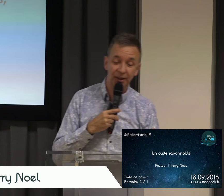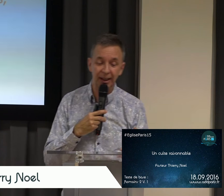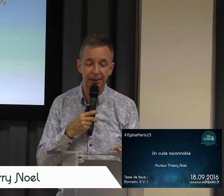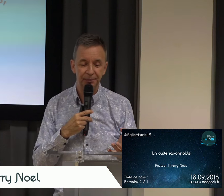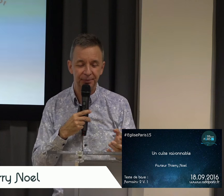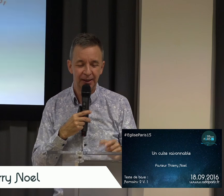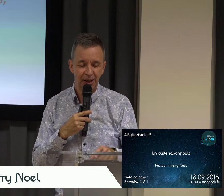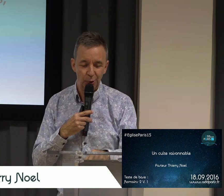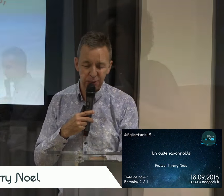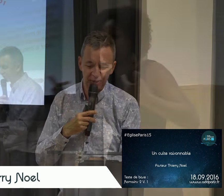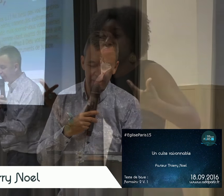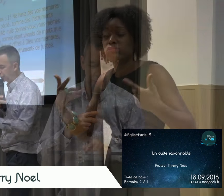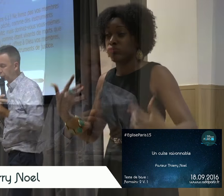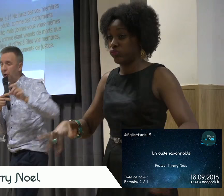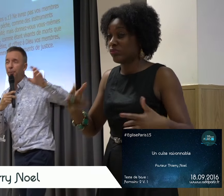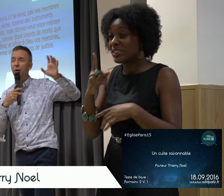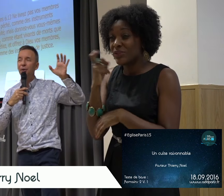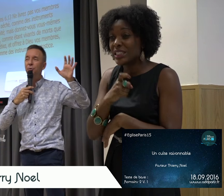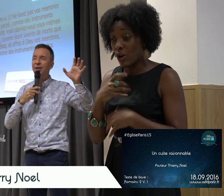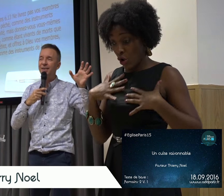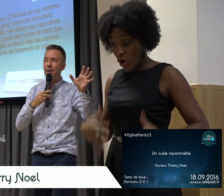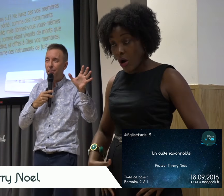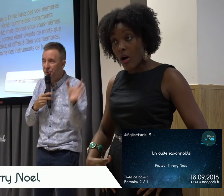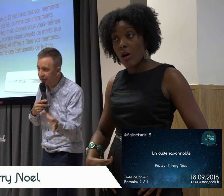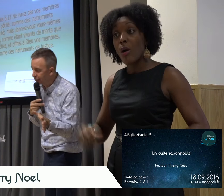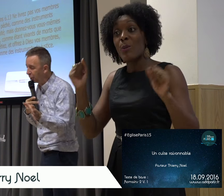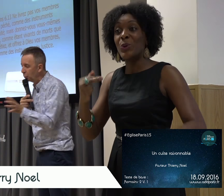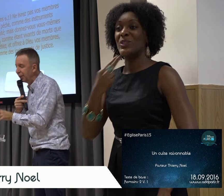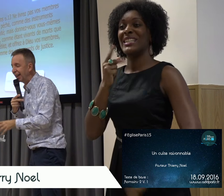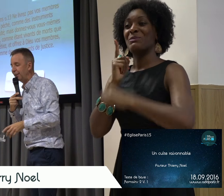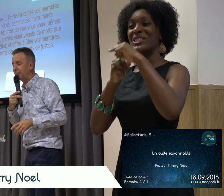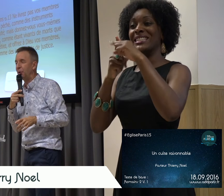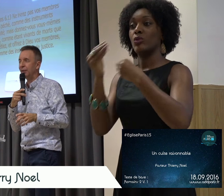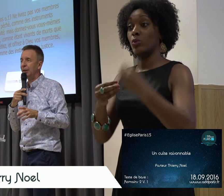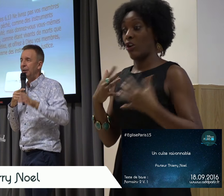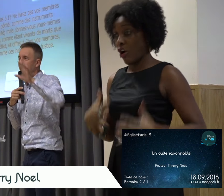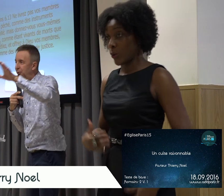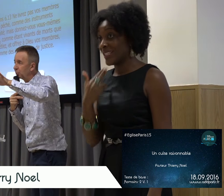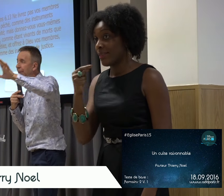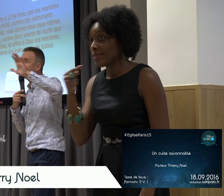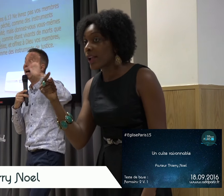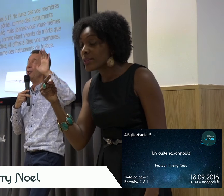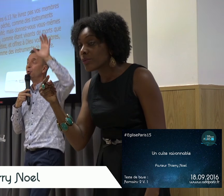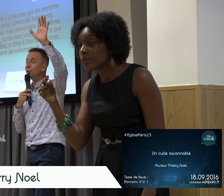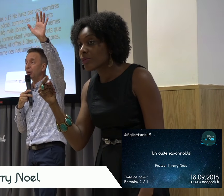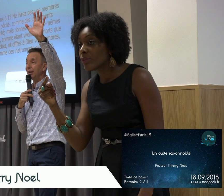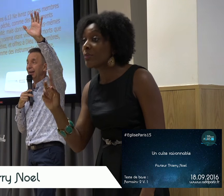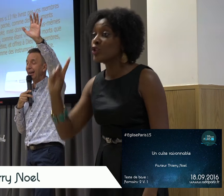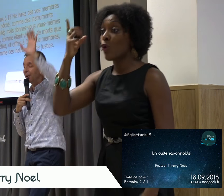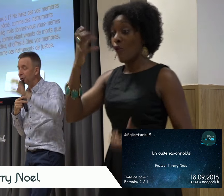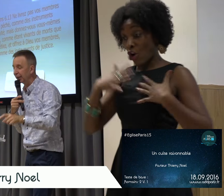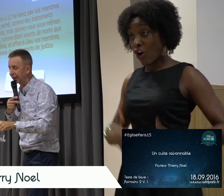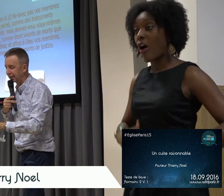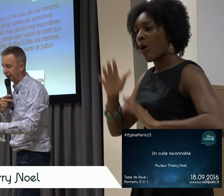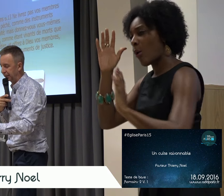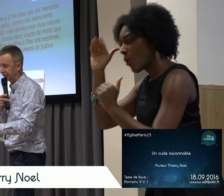appétits charnels. Le potentiel de votre corps peut être utilisé positivement ou négativement, mais Dieu nous appelle à l'honorer et